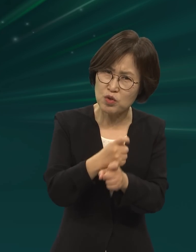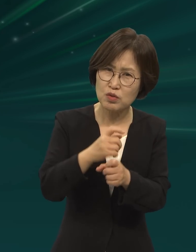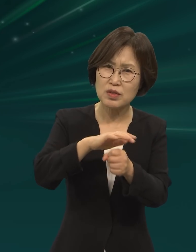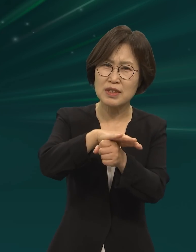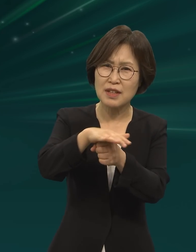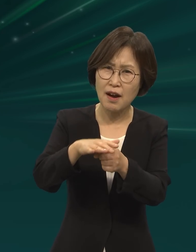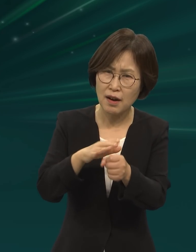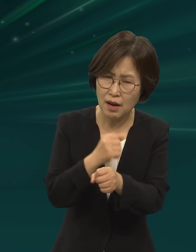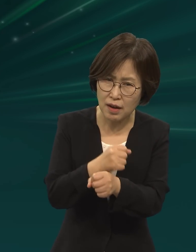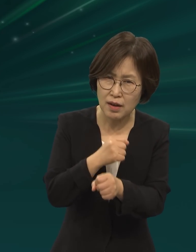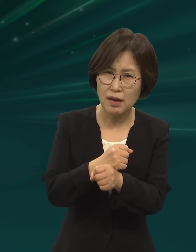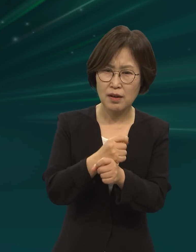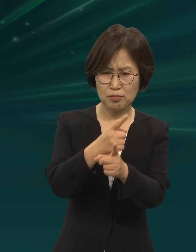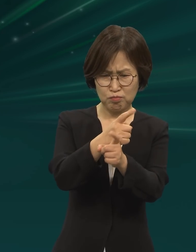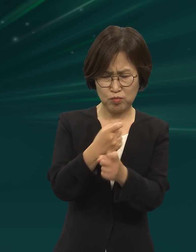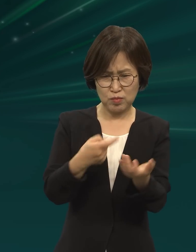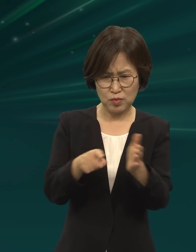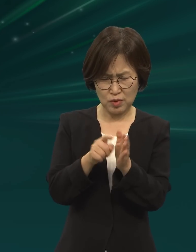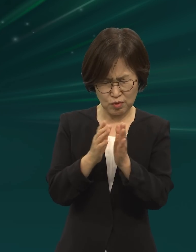원수를 위해 기도해라.